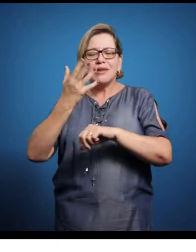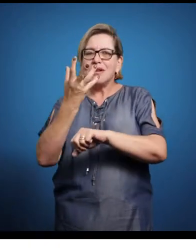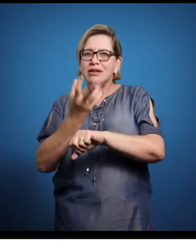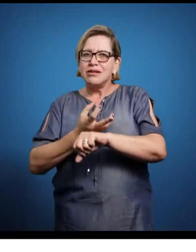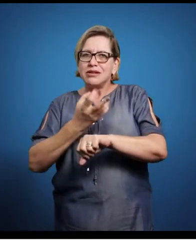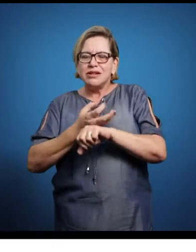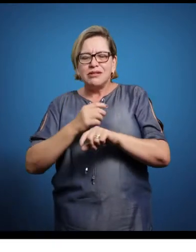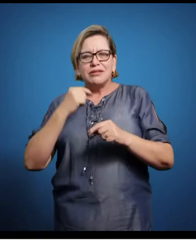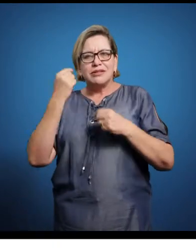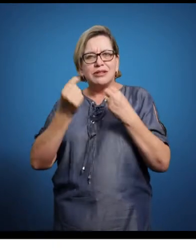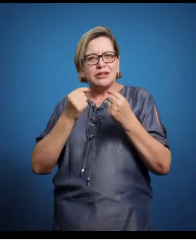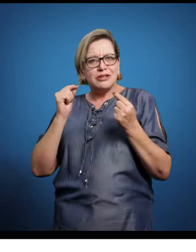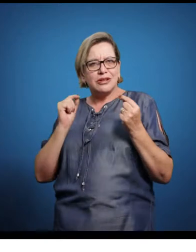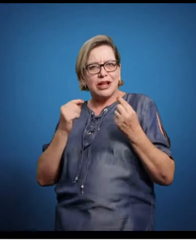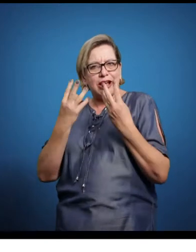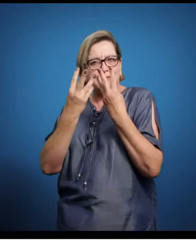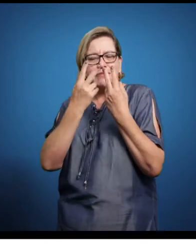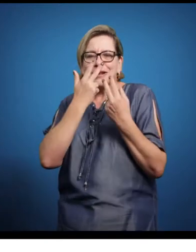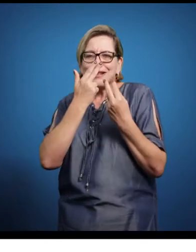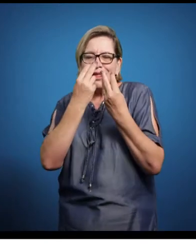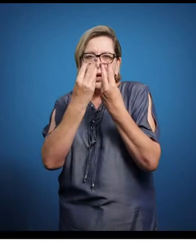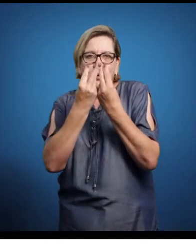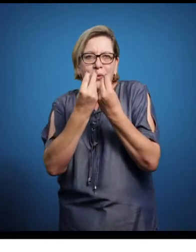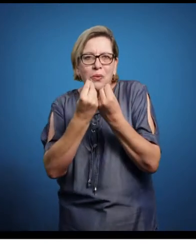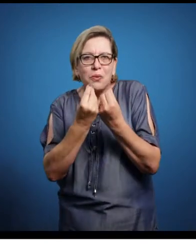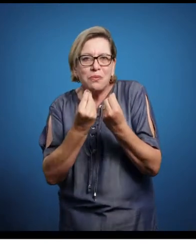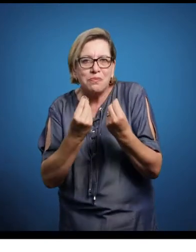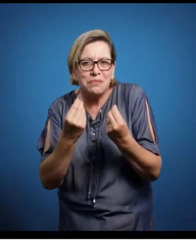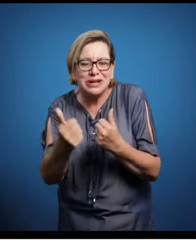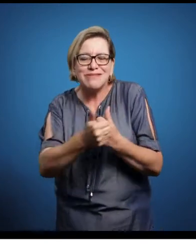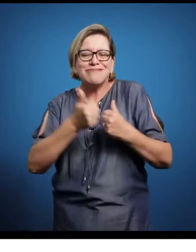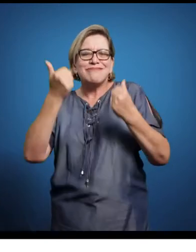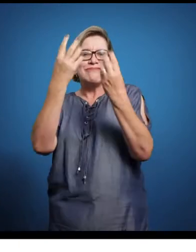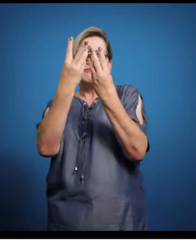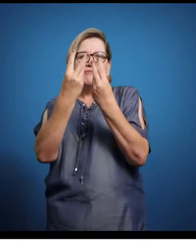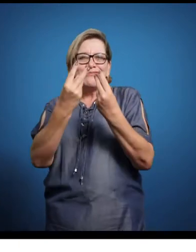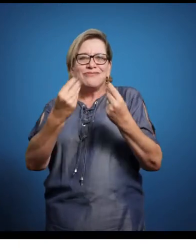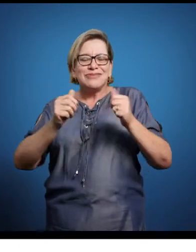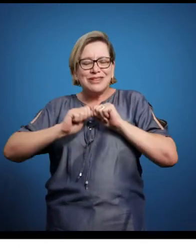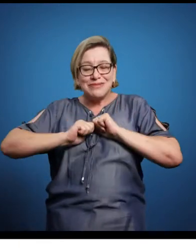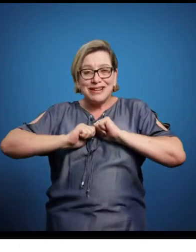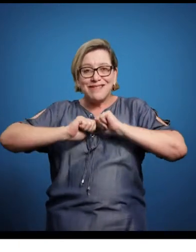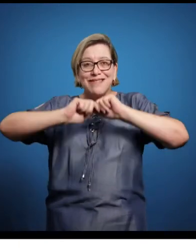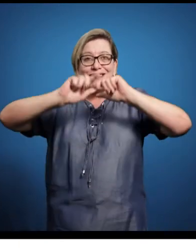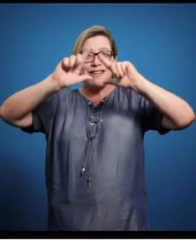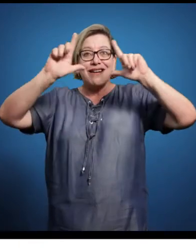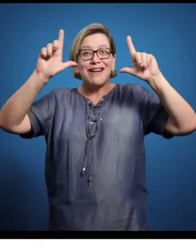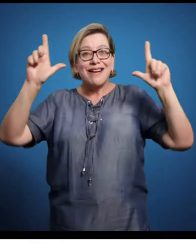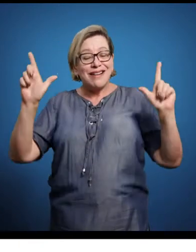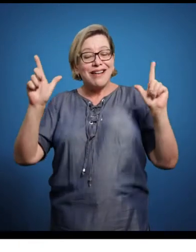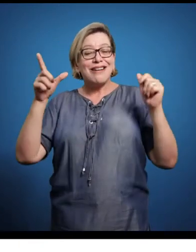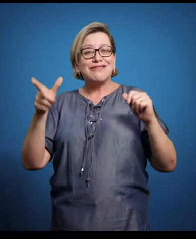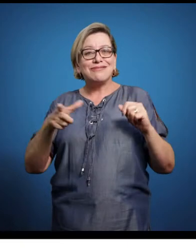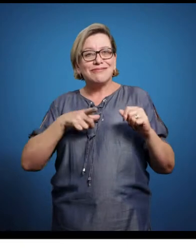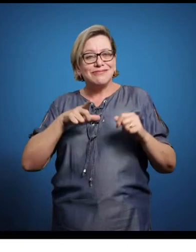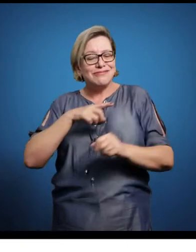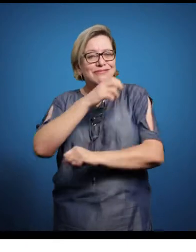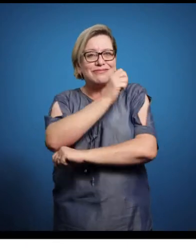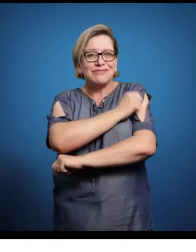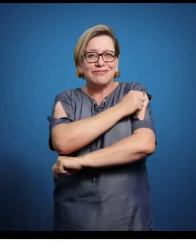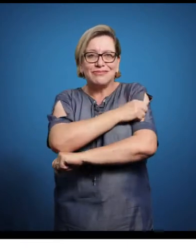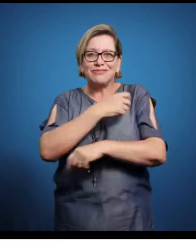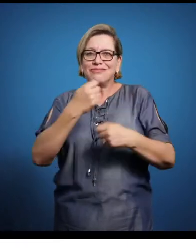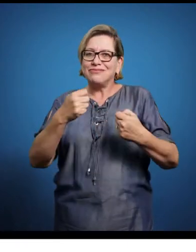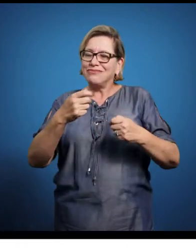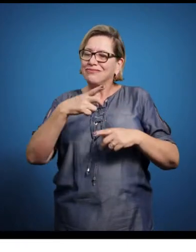ao encontro da qualificação de uma visão de esclarecimento que você enquanto aluno enquanto aluna